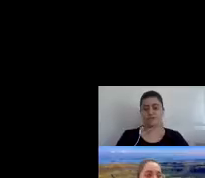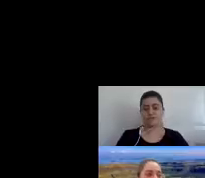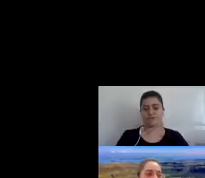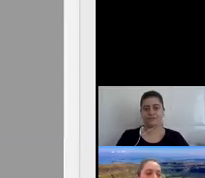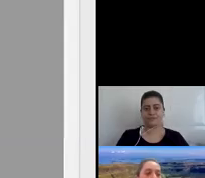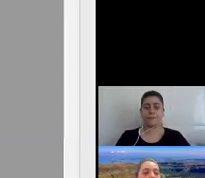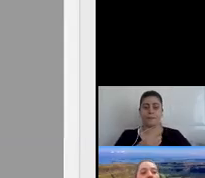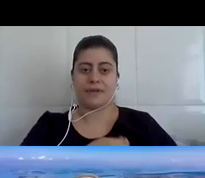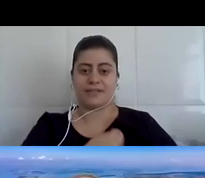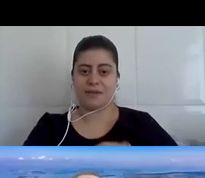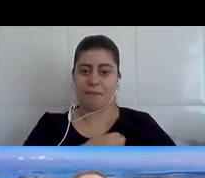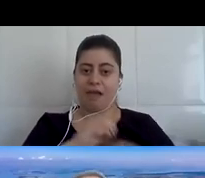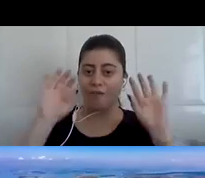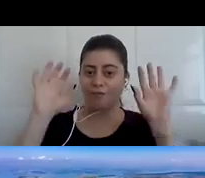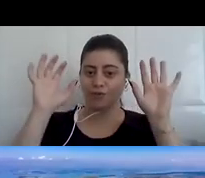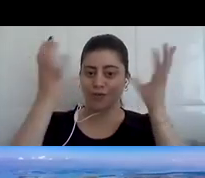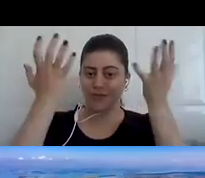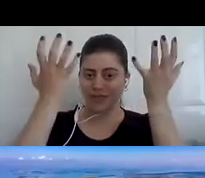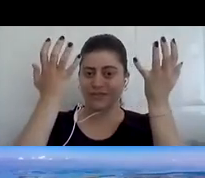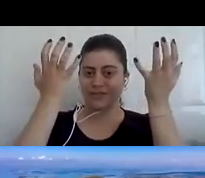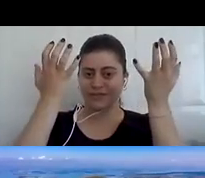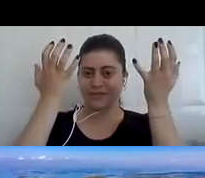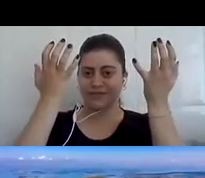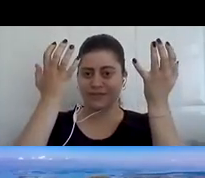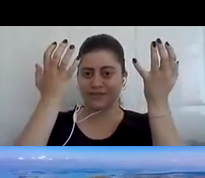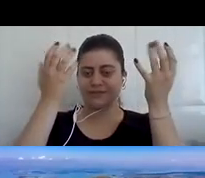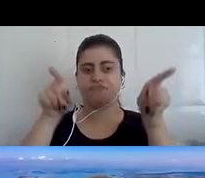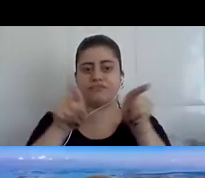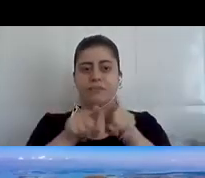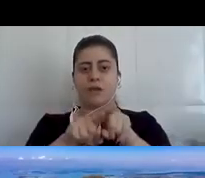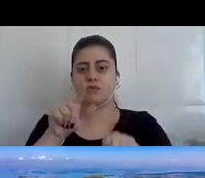também em razão ao GT Nacional de Soberania Alimentar